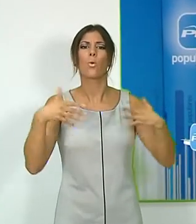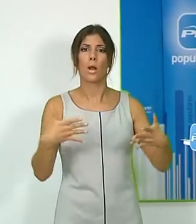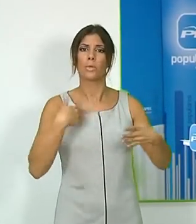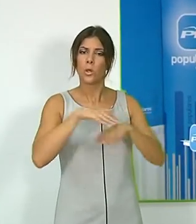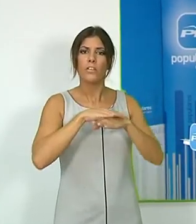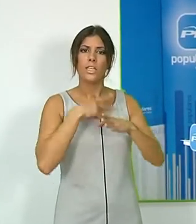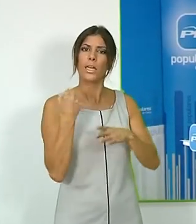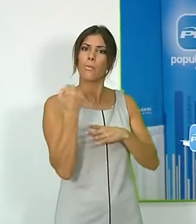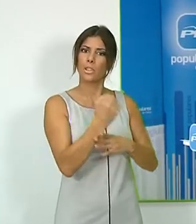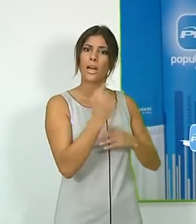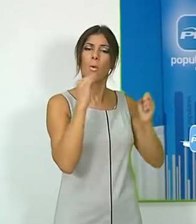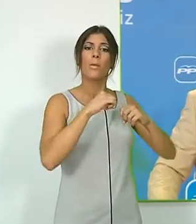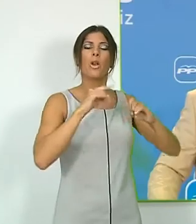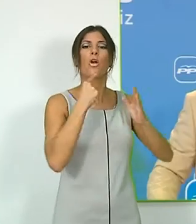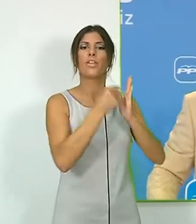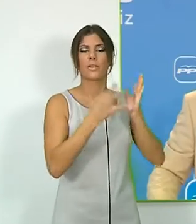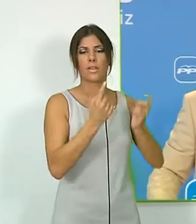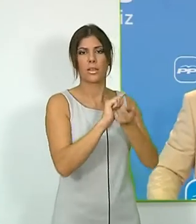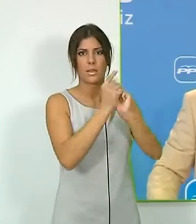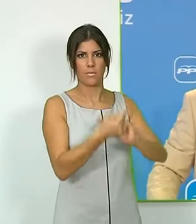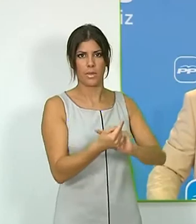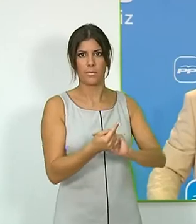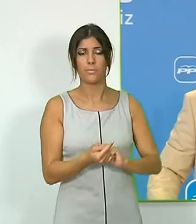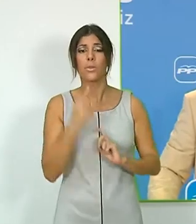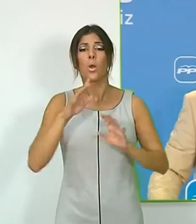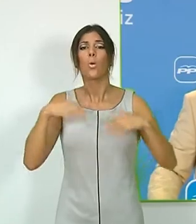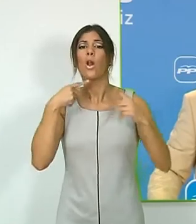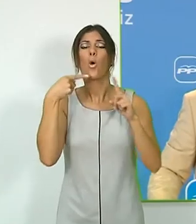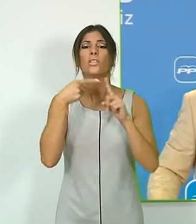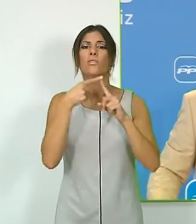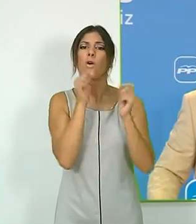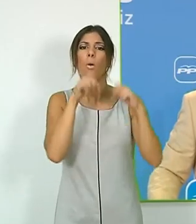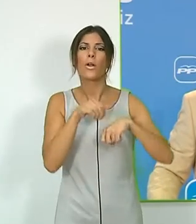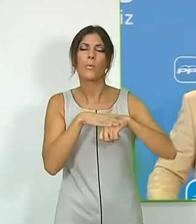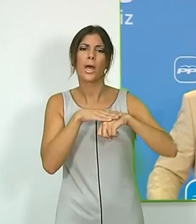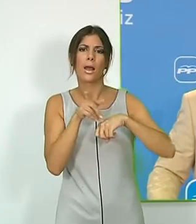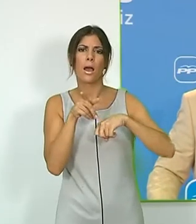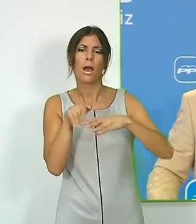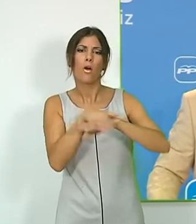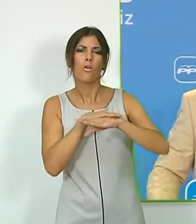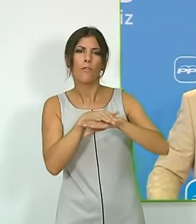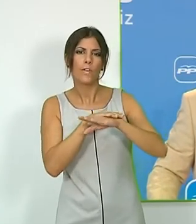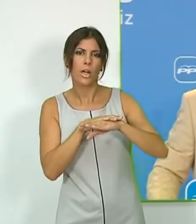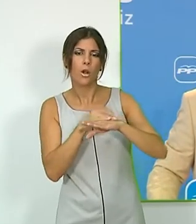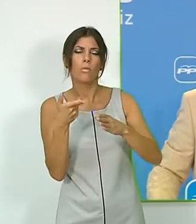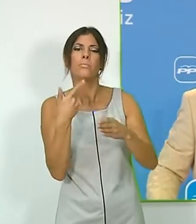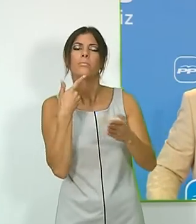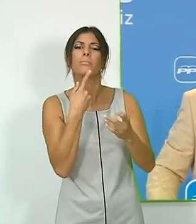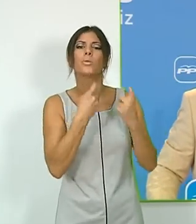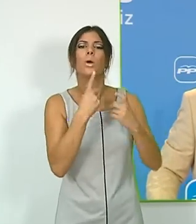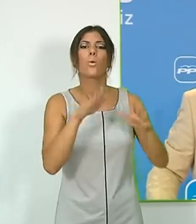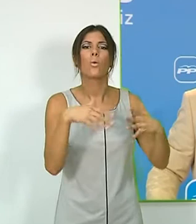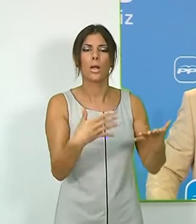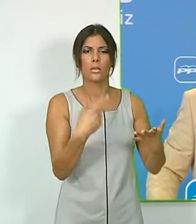para apoyar este acuerdo con Marruecos. ¿Cuáles son los objetivos del acuerdo para el Gobierno? Y me dice, y no se